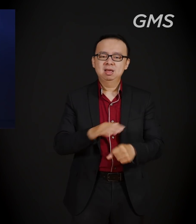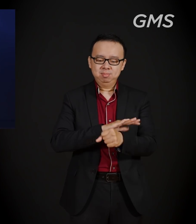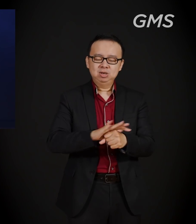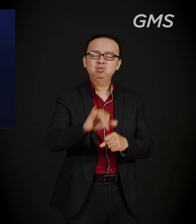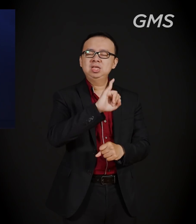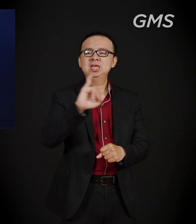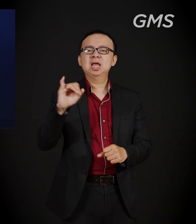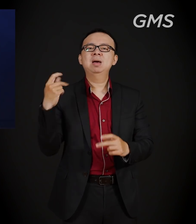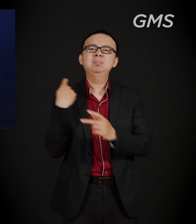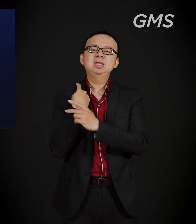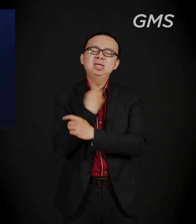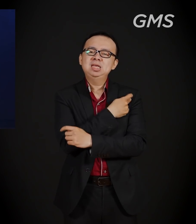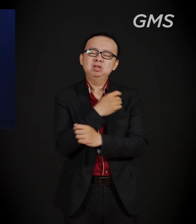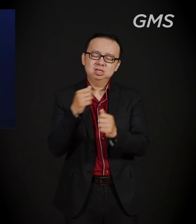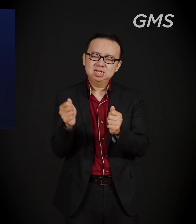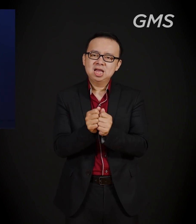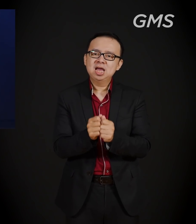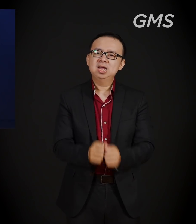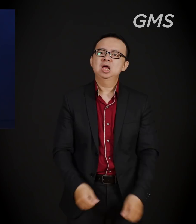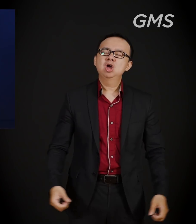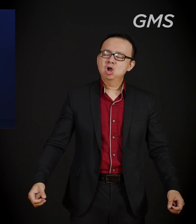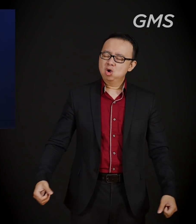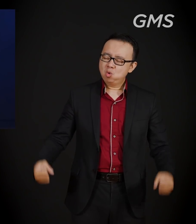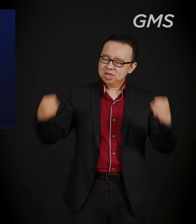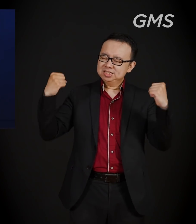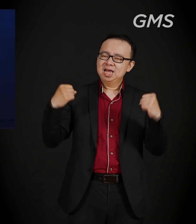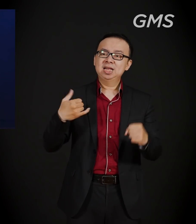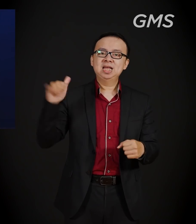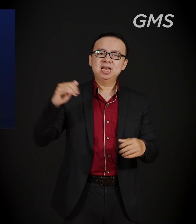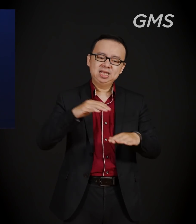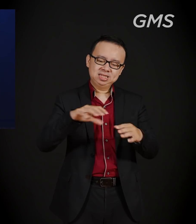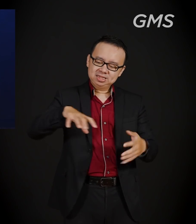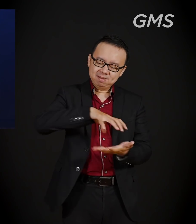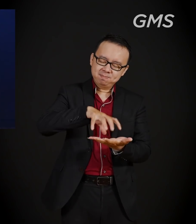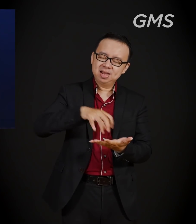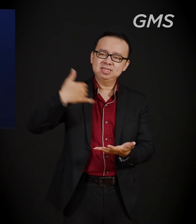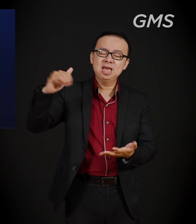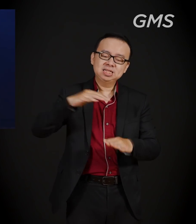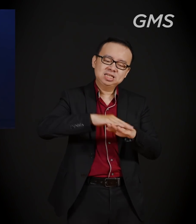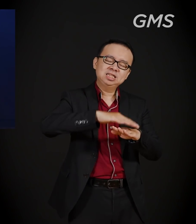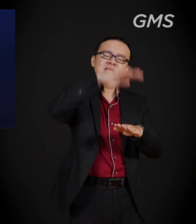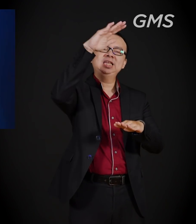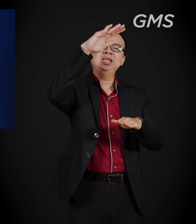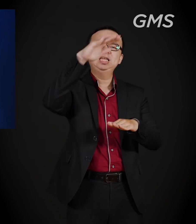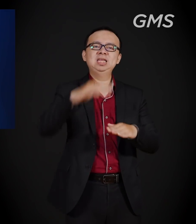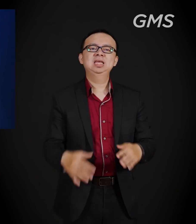Penuhi kami dengan kuasa dari tempat yang